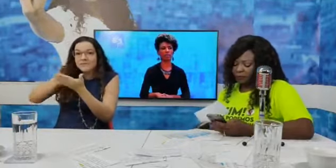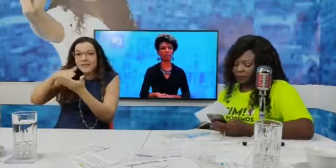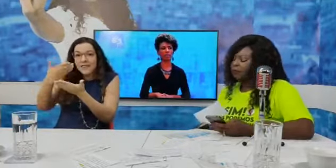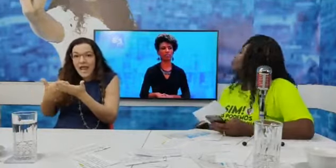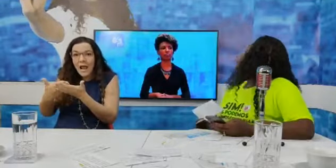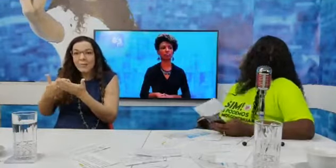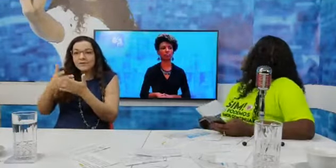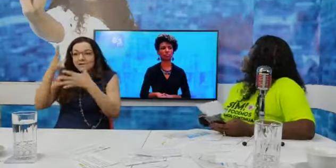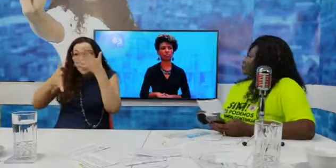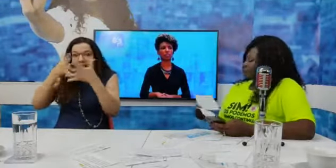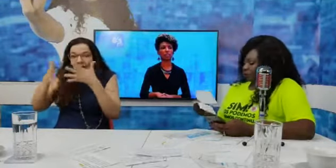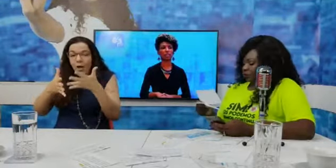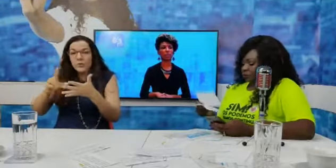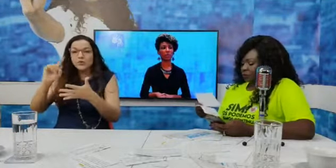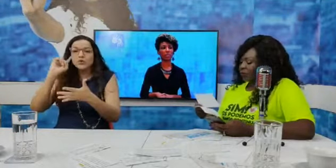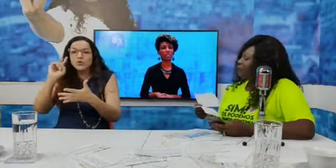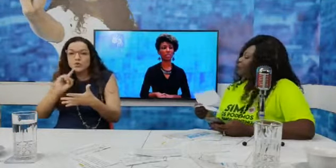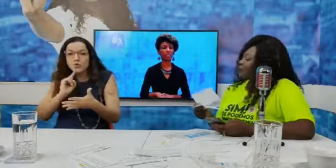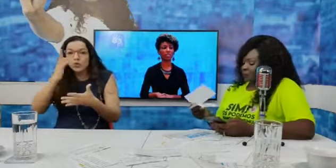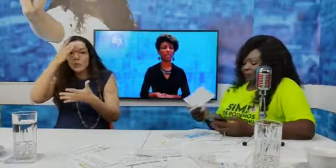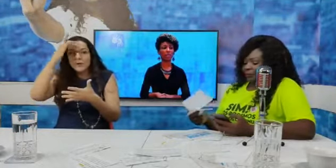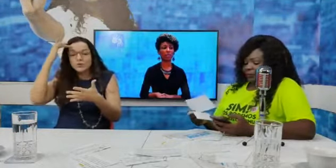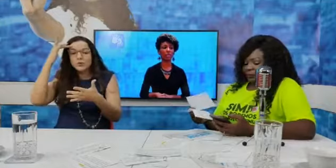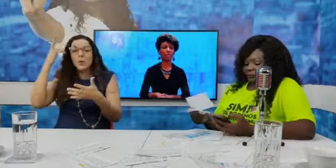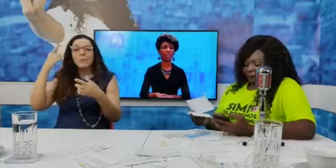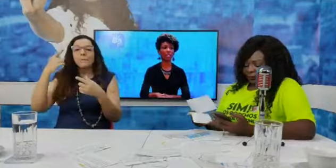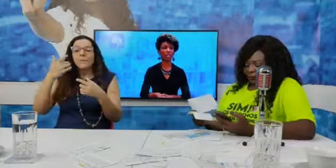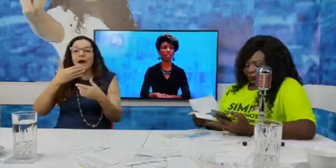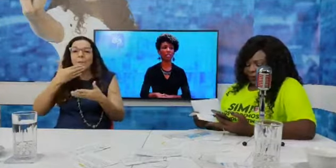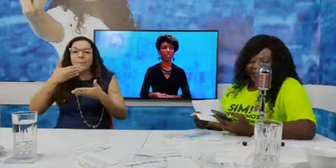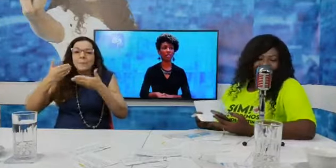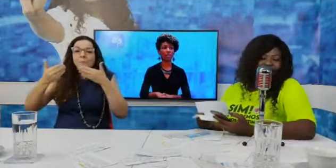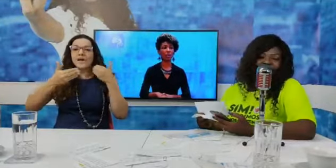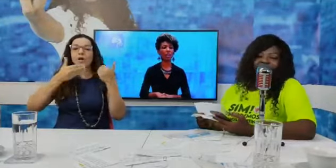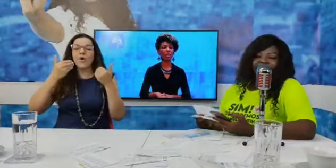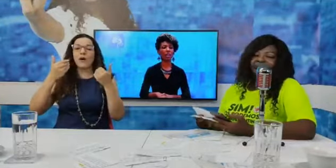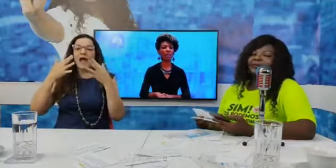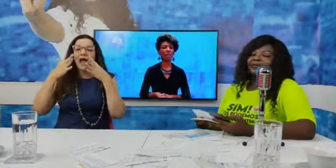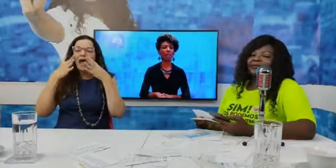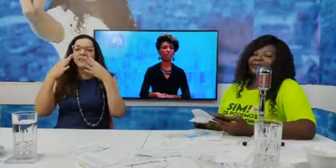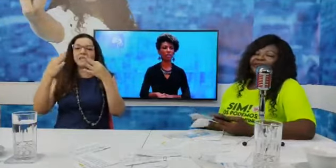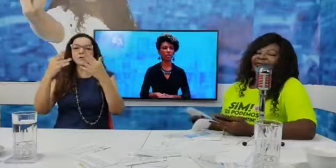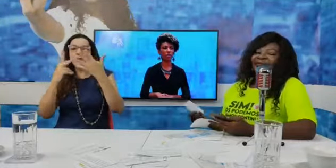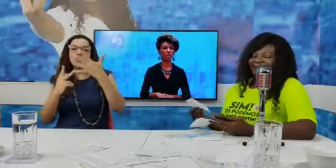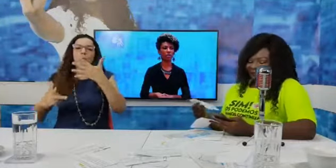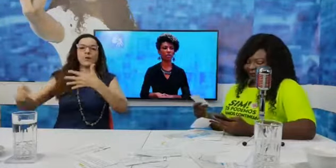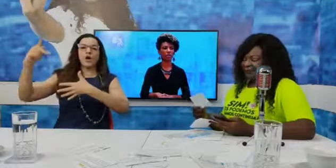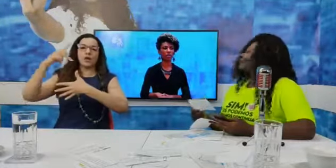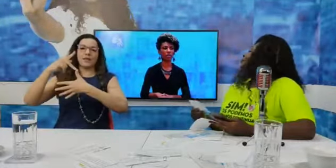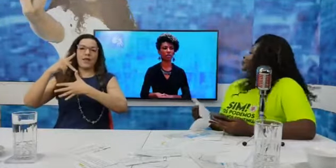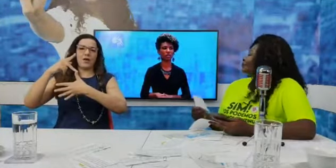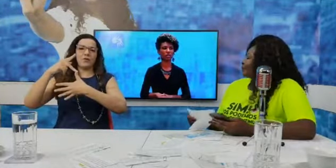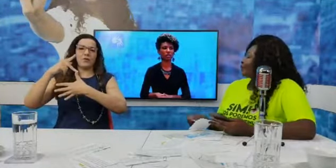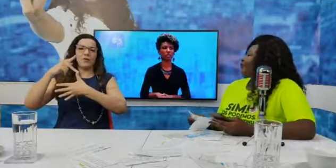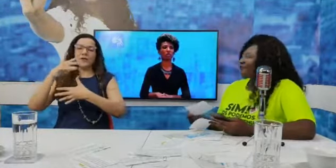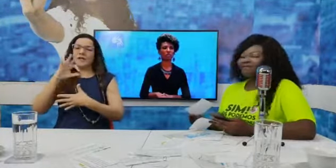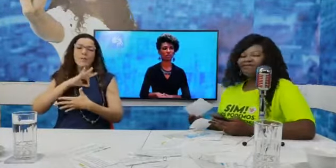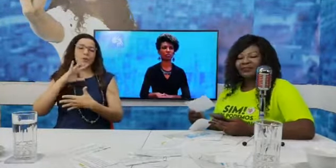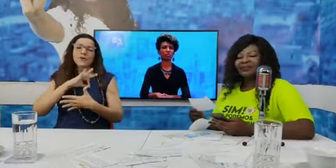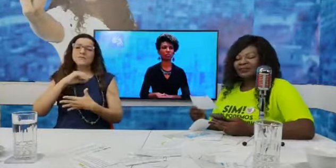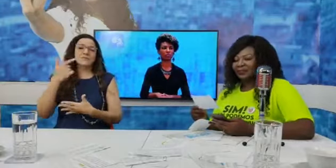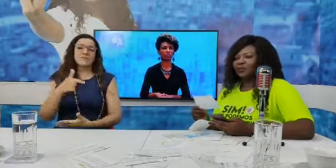pessoa? Então, é importante ter um intérprete, realmente, para poder colaborar com a pessoa surda.